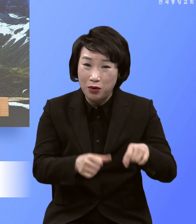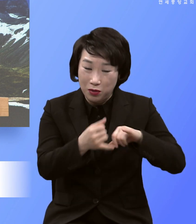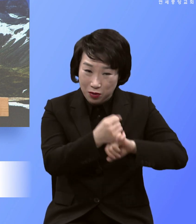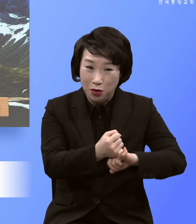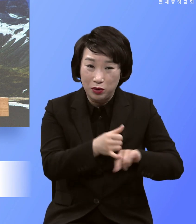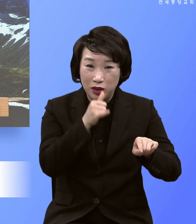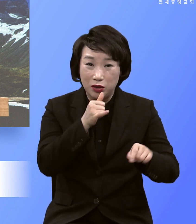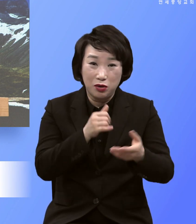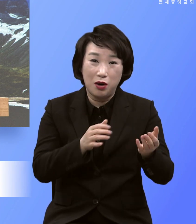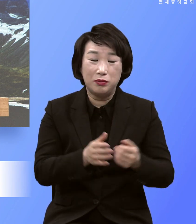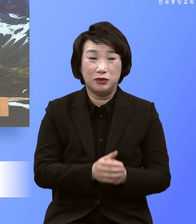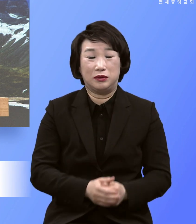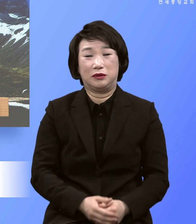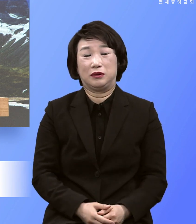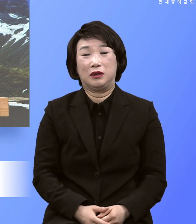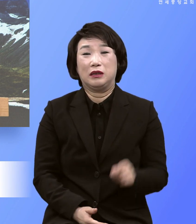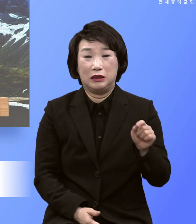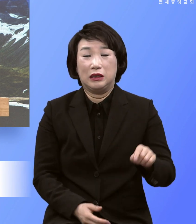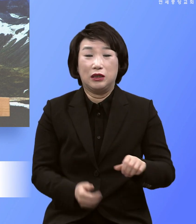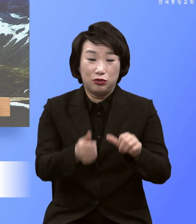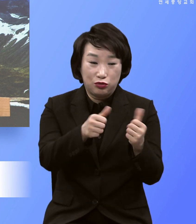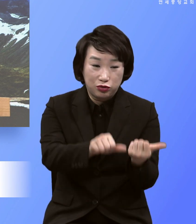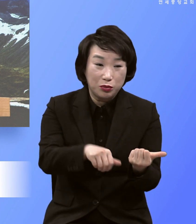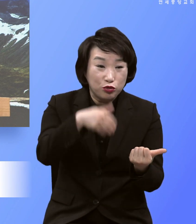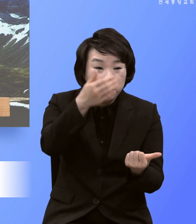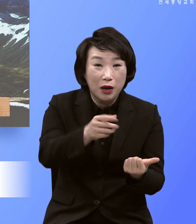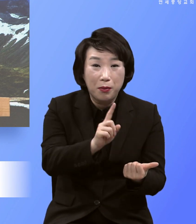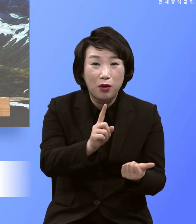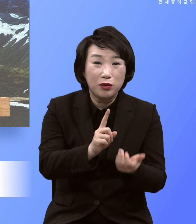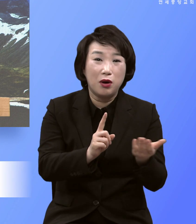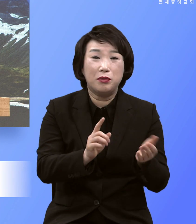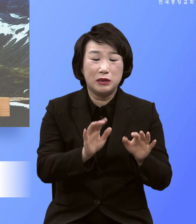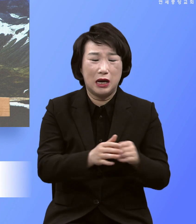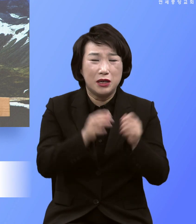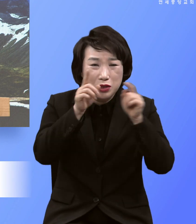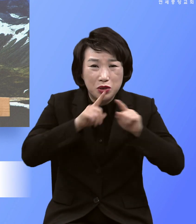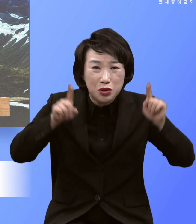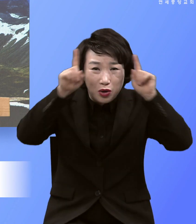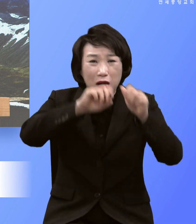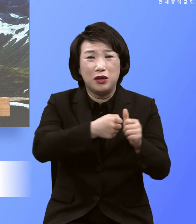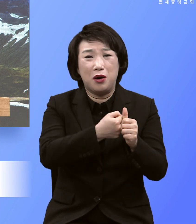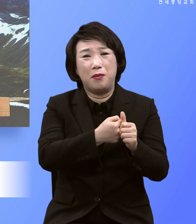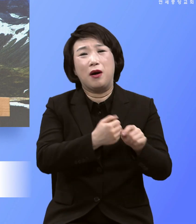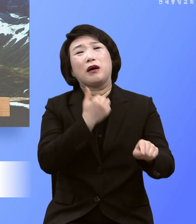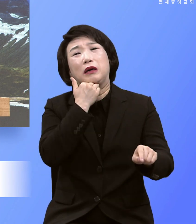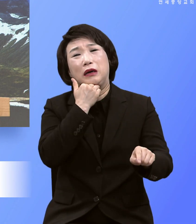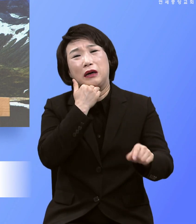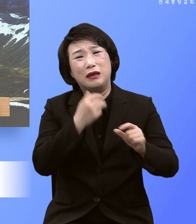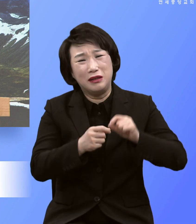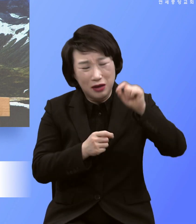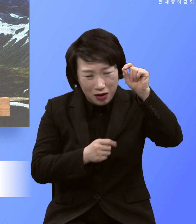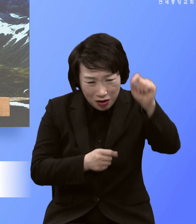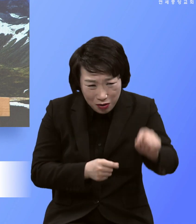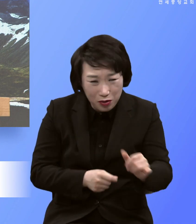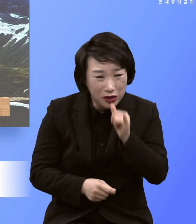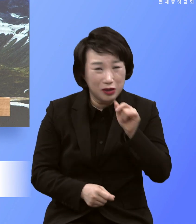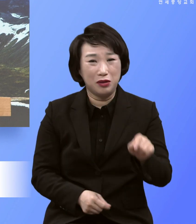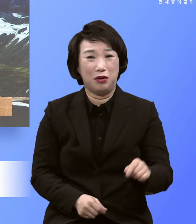다스릴 것이며 다스리는 죽음 후에는 처절한 지옥의 형벌이 영원할